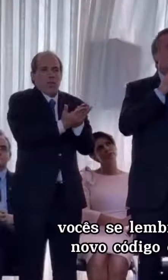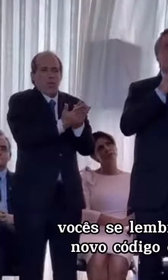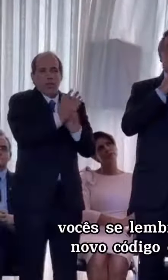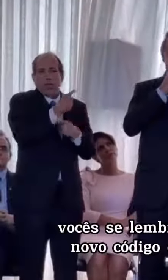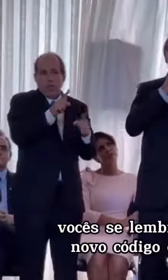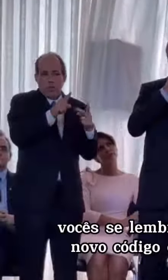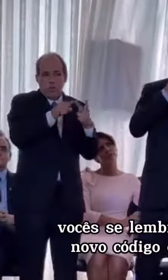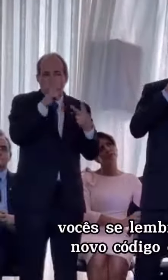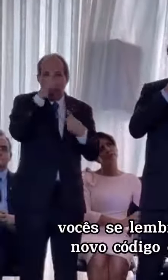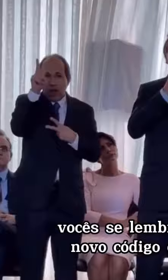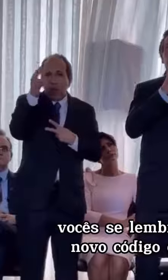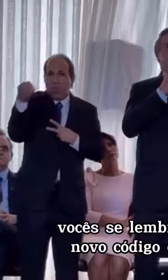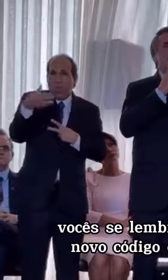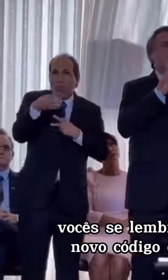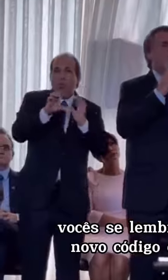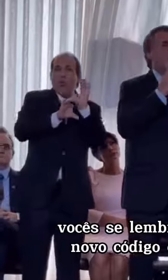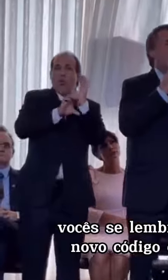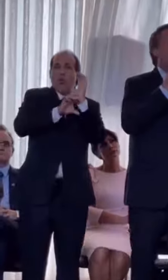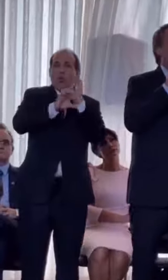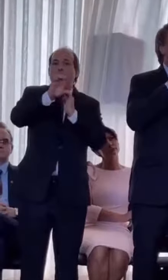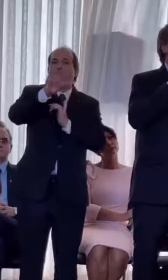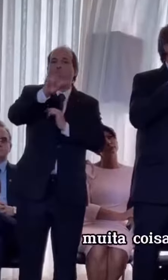Vocês se lembram do novo Código Civil?